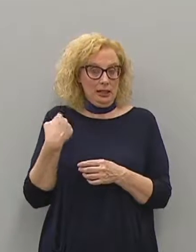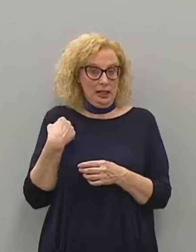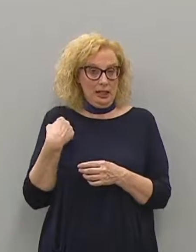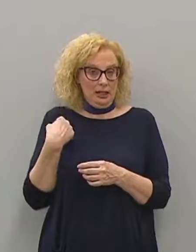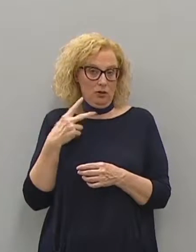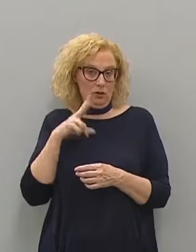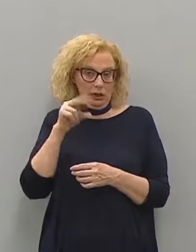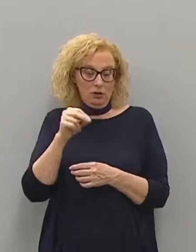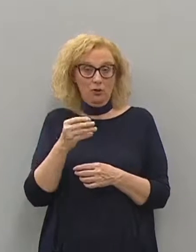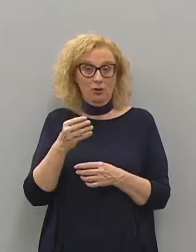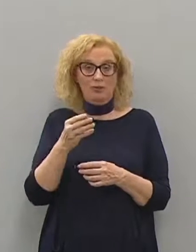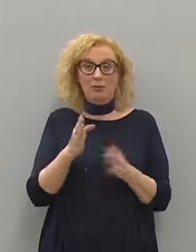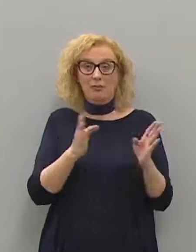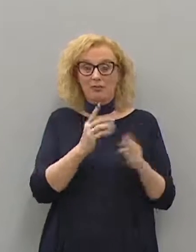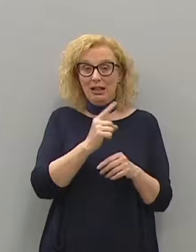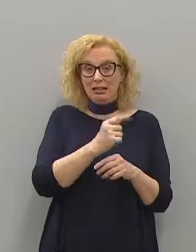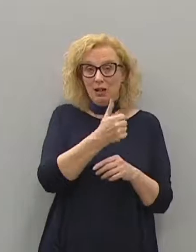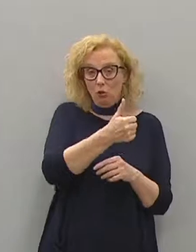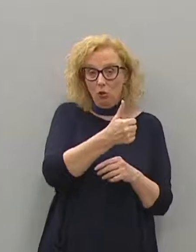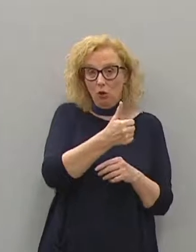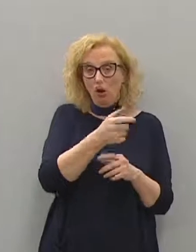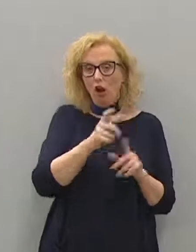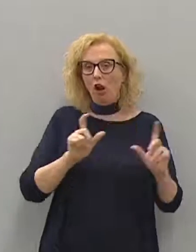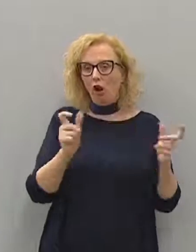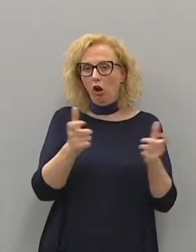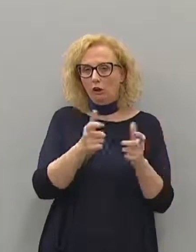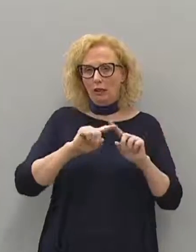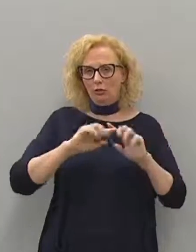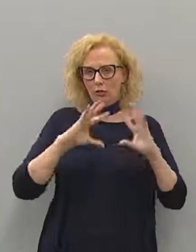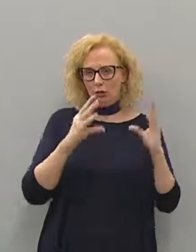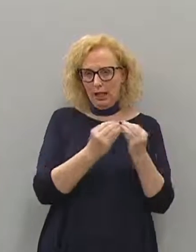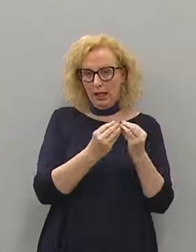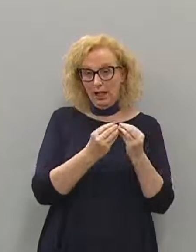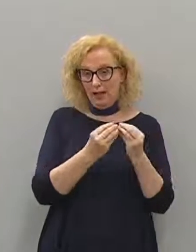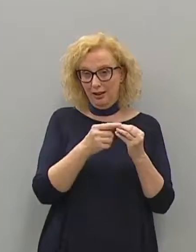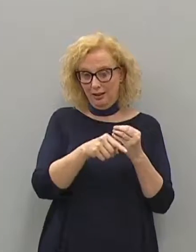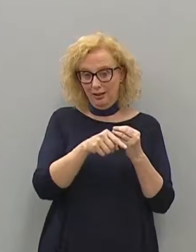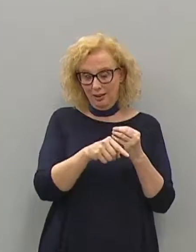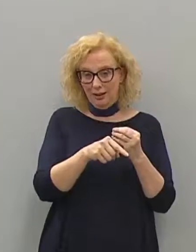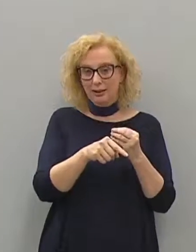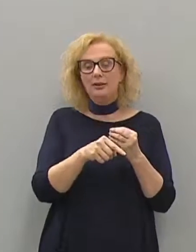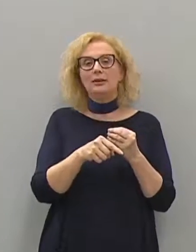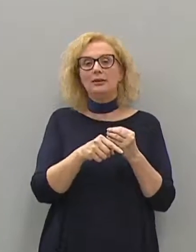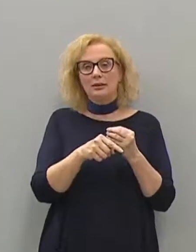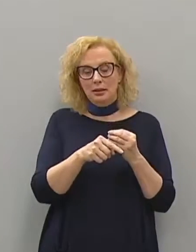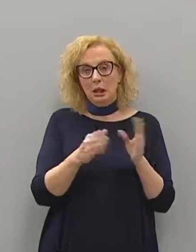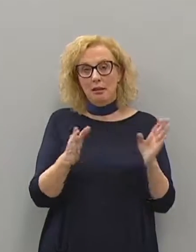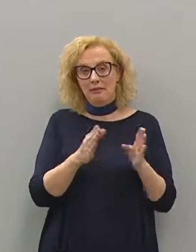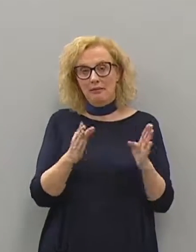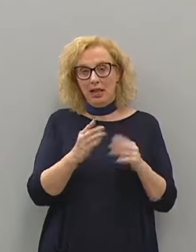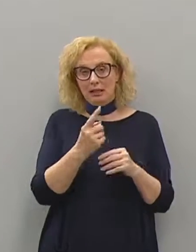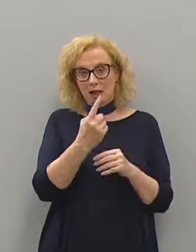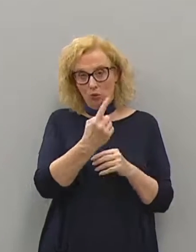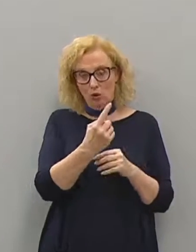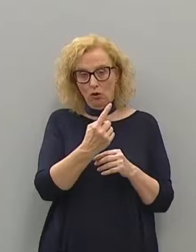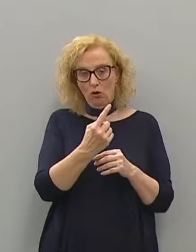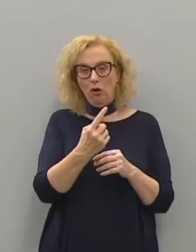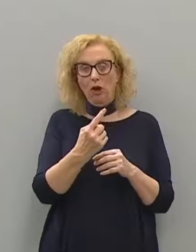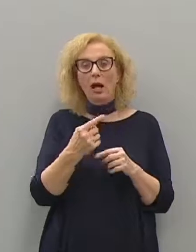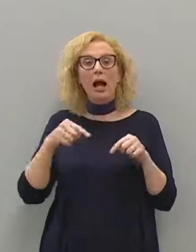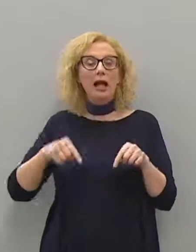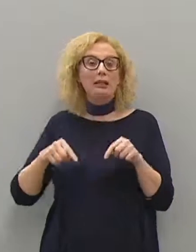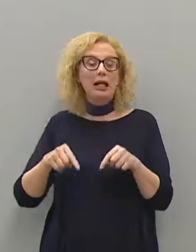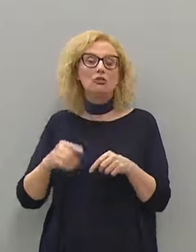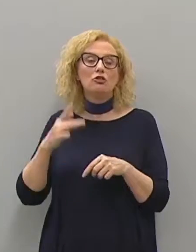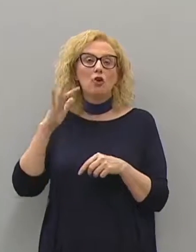da un totale cioè una zona dove non c'erano movimentazioni nel covip nel crovi turno c'è anche il rischio